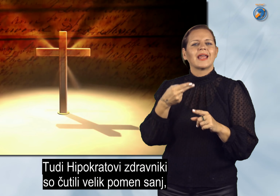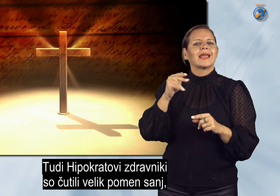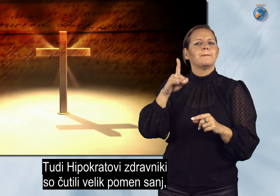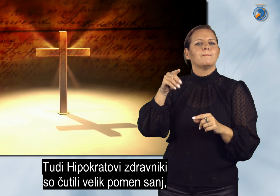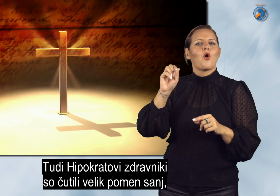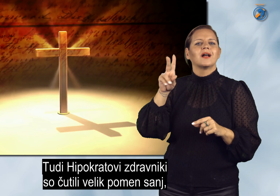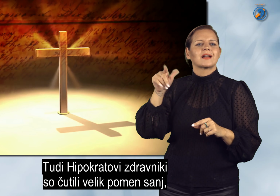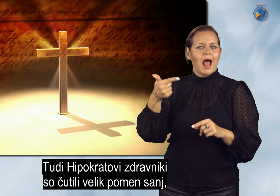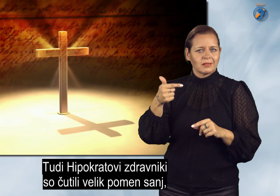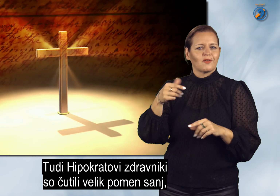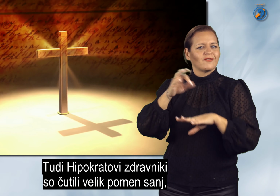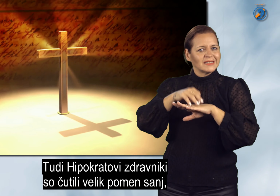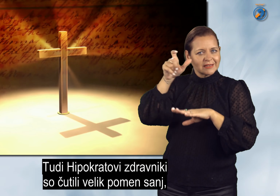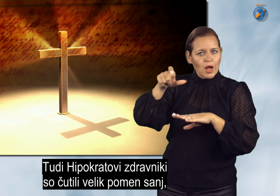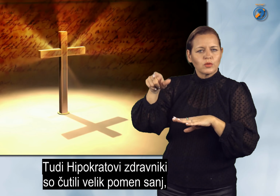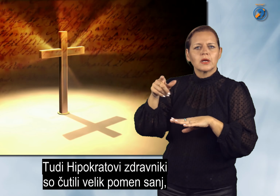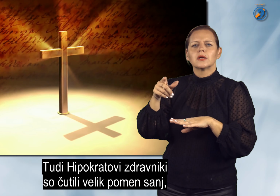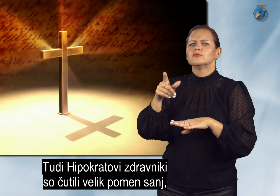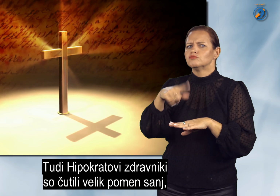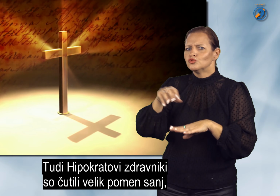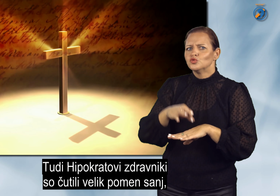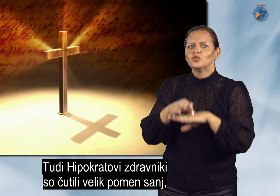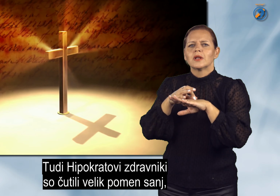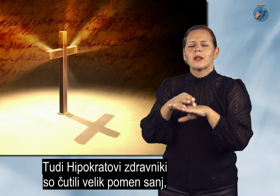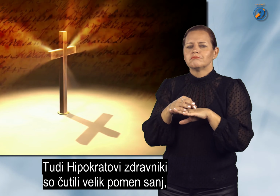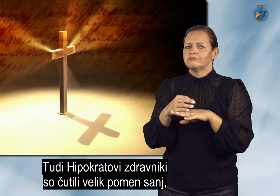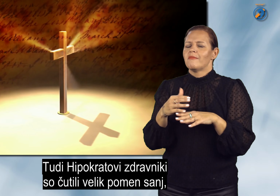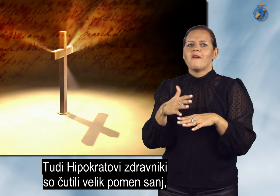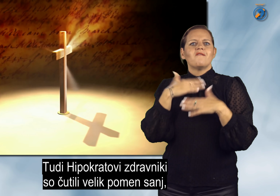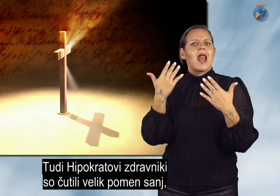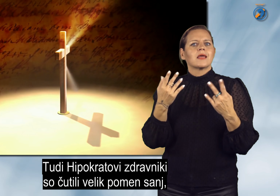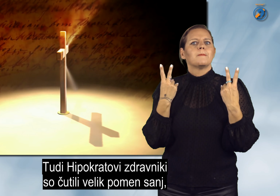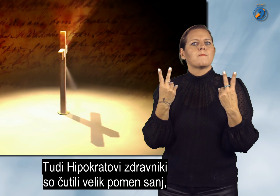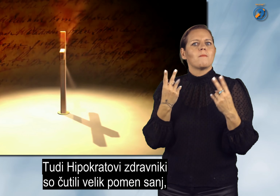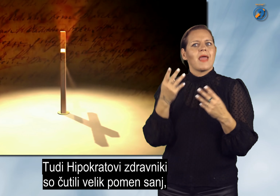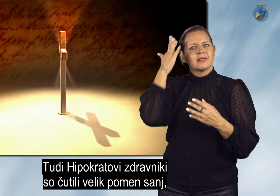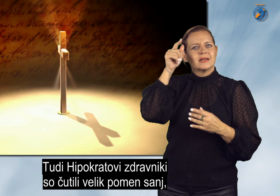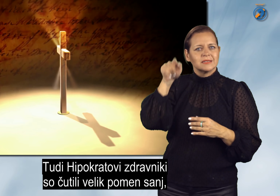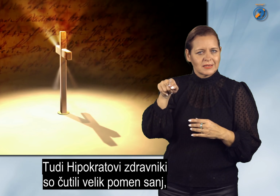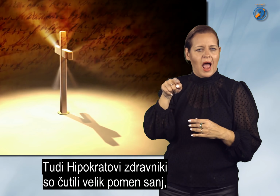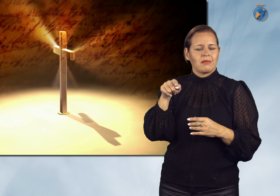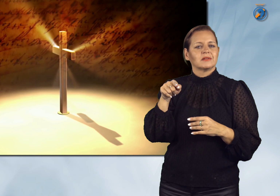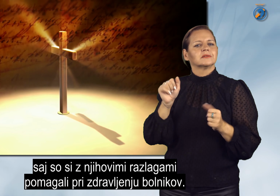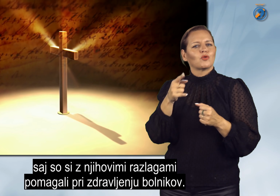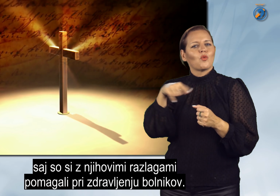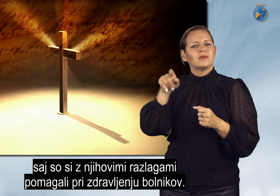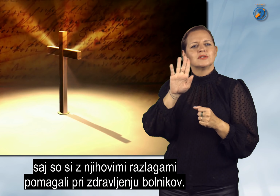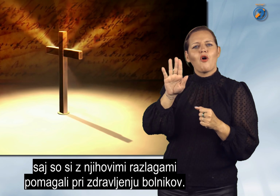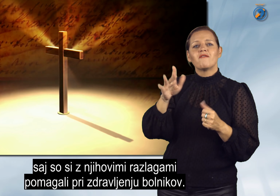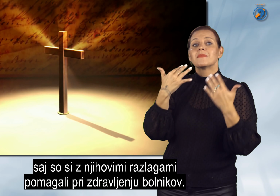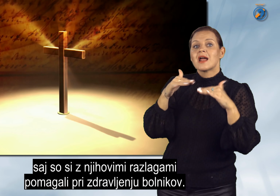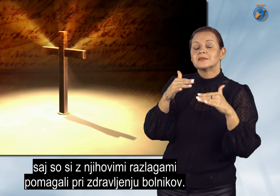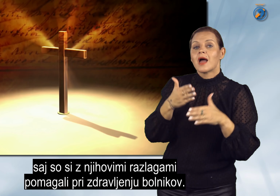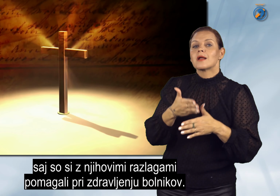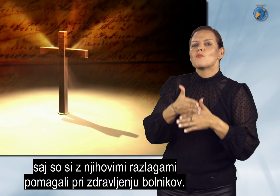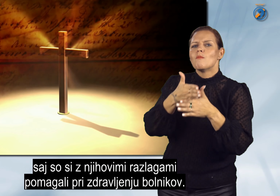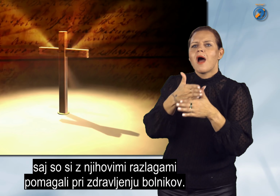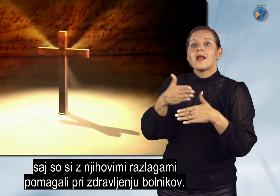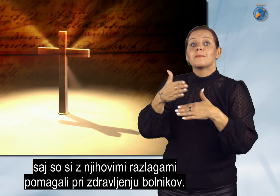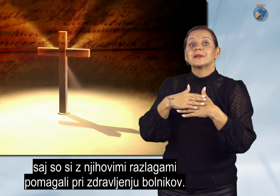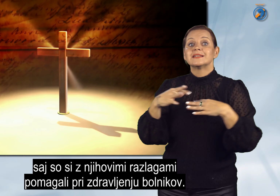Tudi Hipokratovi zdravniki so čutili velik pomen sanj, saj so si z njihovimi razlagami pomagali